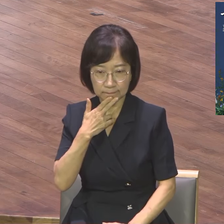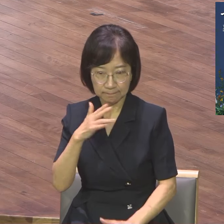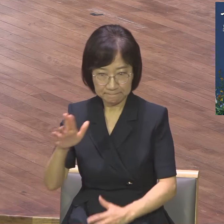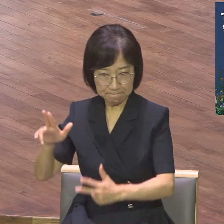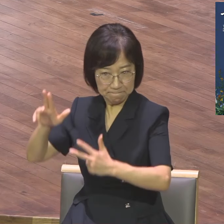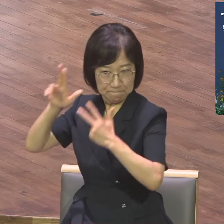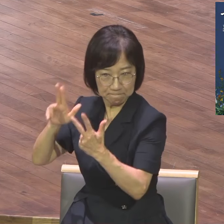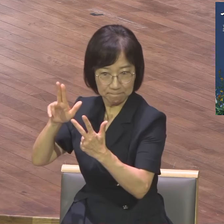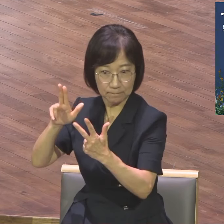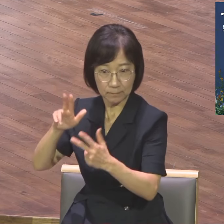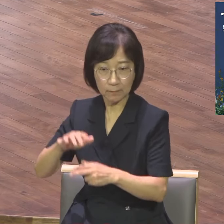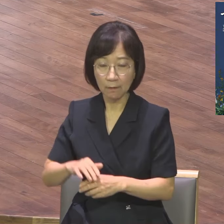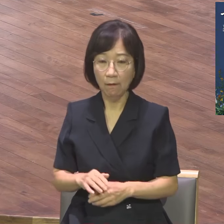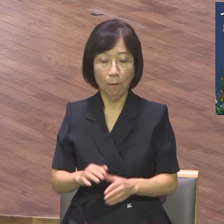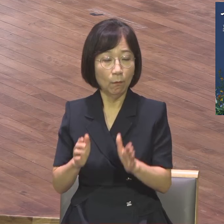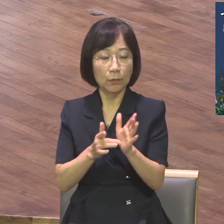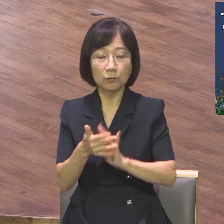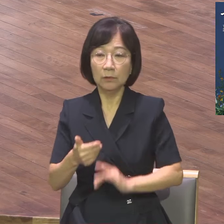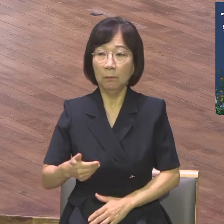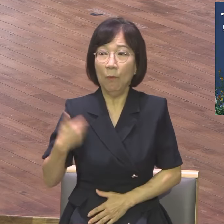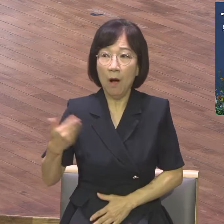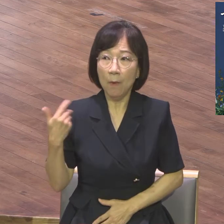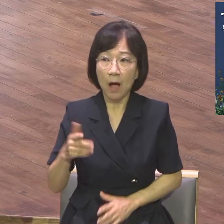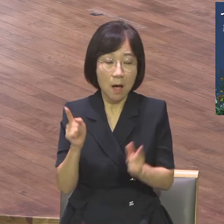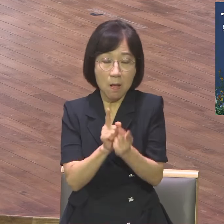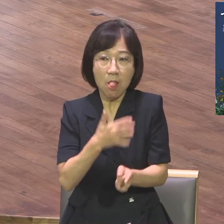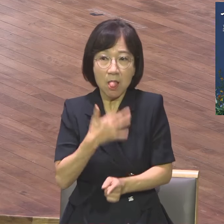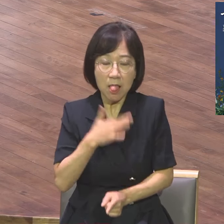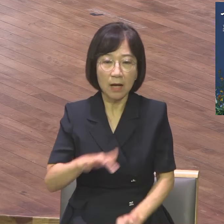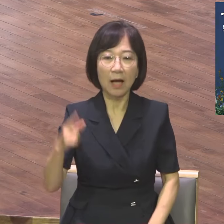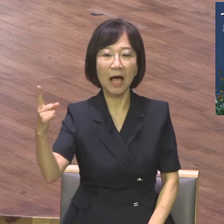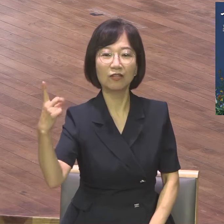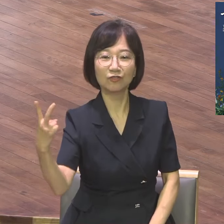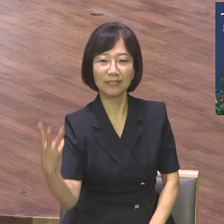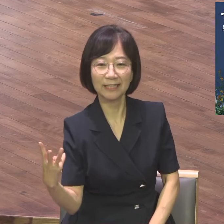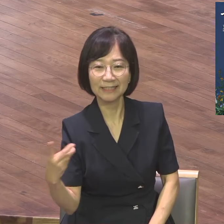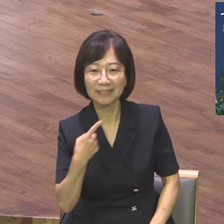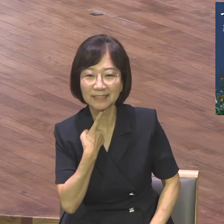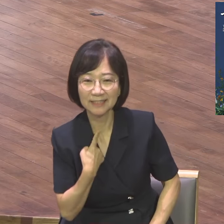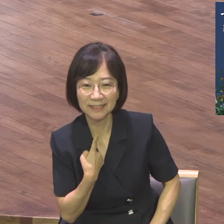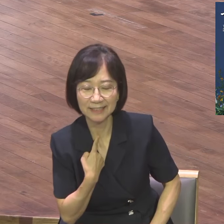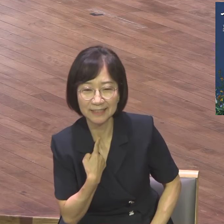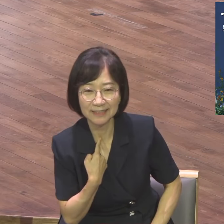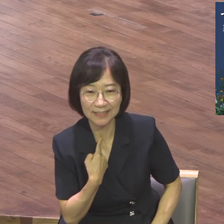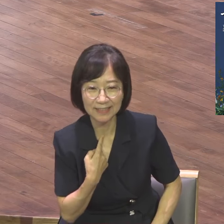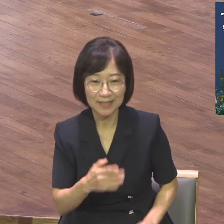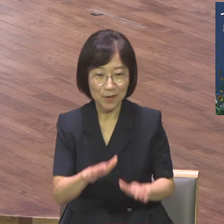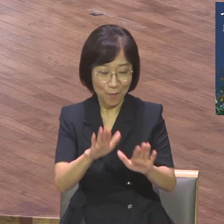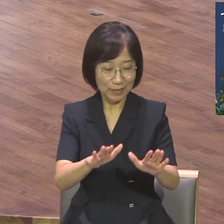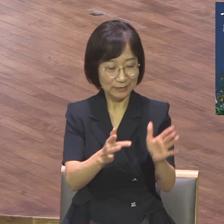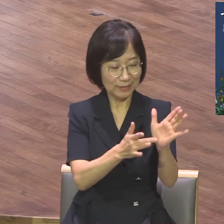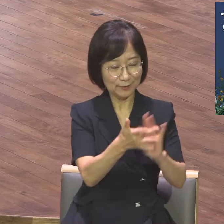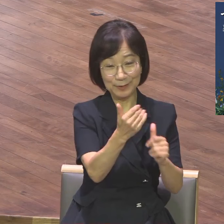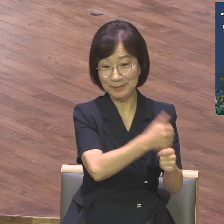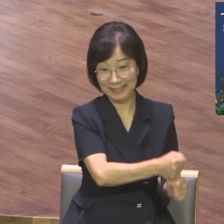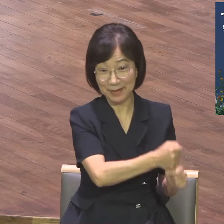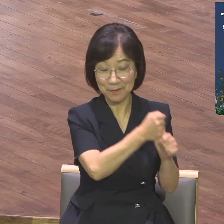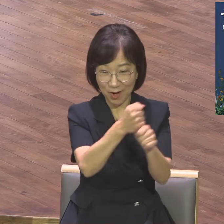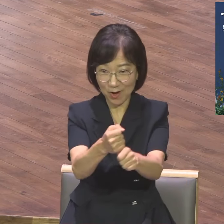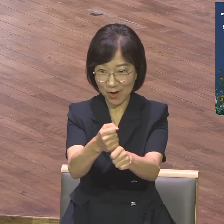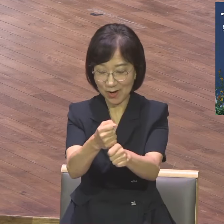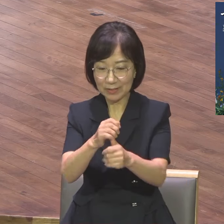세 번이나 부인하는 장면이 나오지요. 예수님께서 대제사장 가야바의 집에 잡혀서 당시 유대인들의